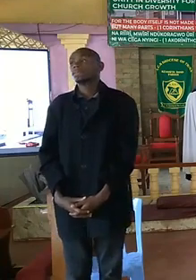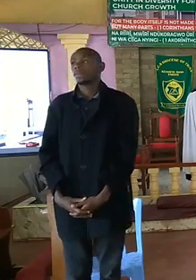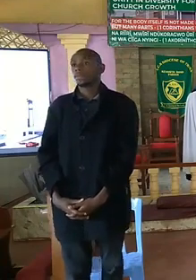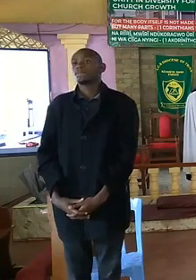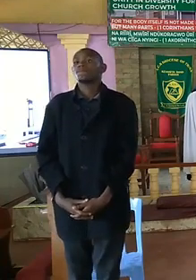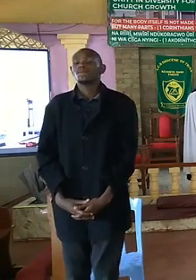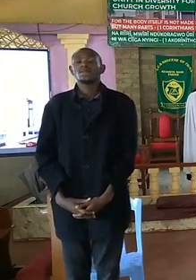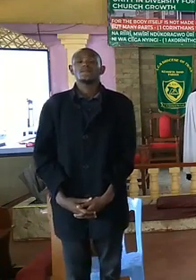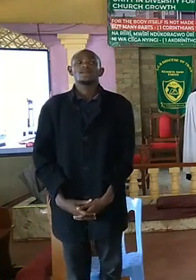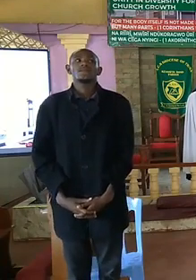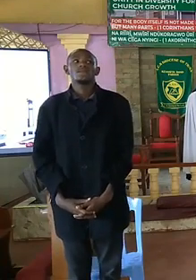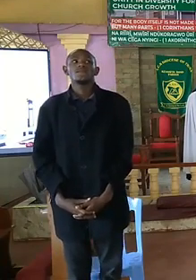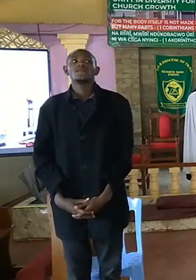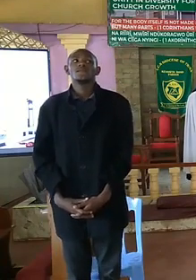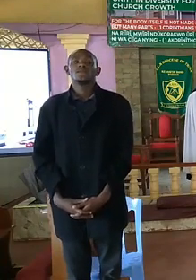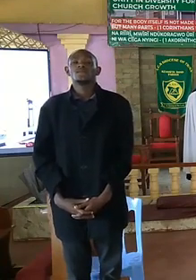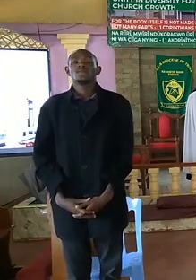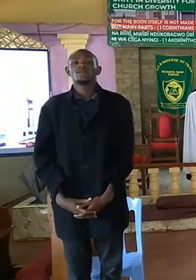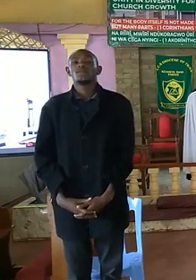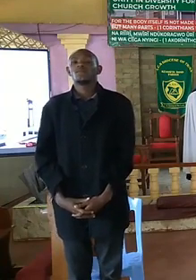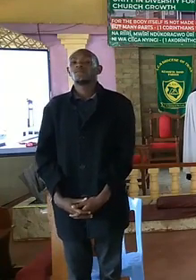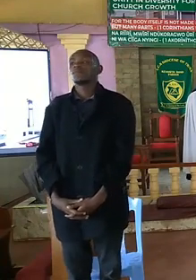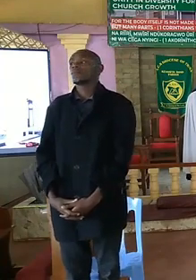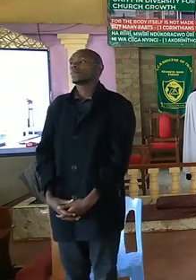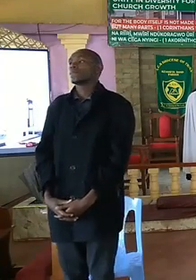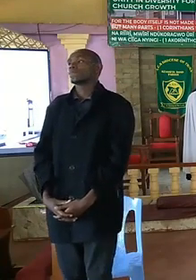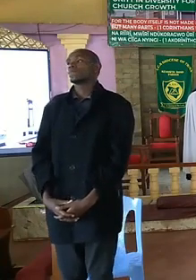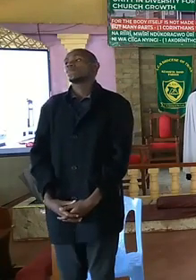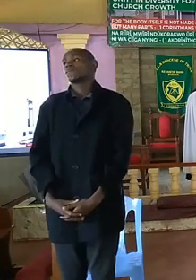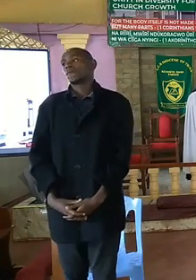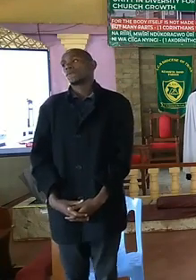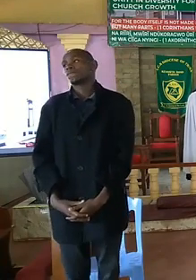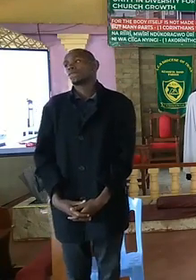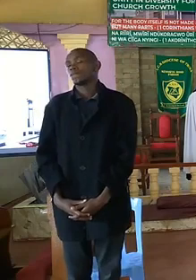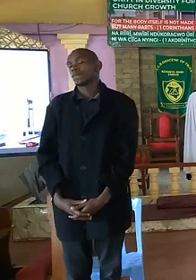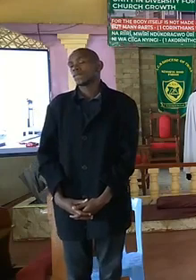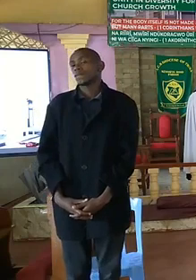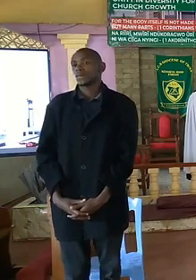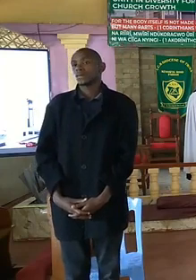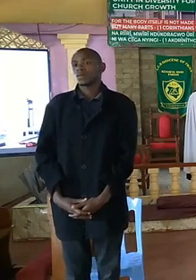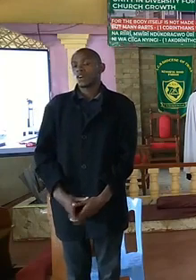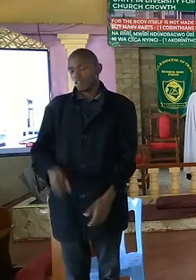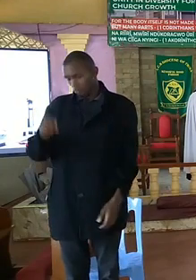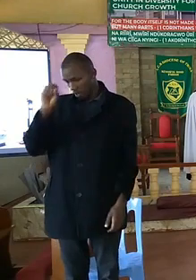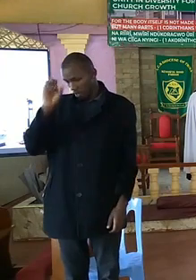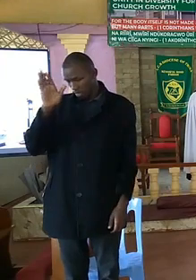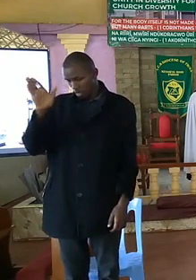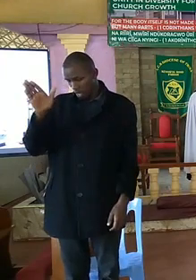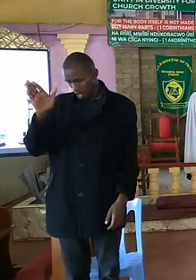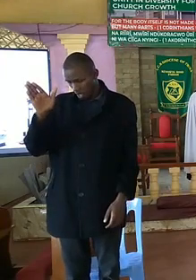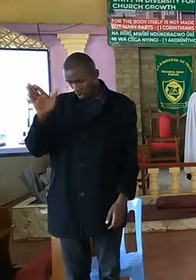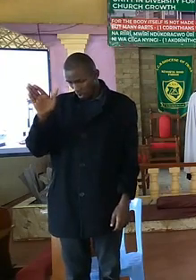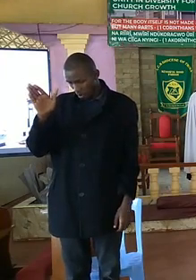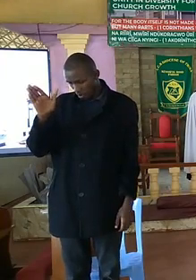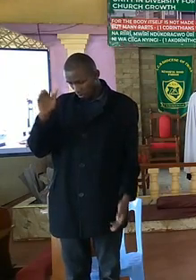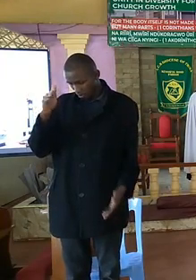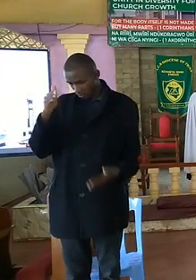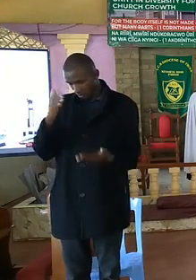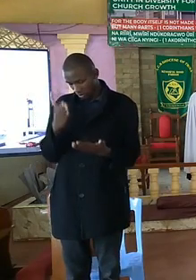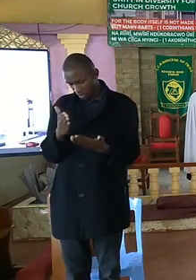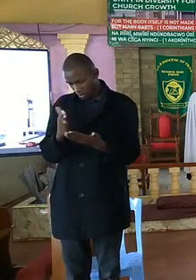mwako ona ingi irutitwo ni tondu wa uramati wa maundu mwanya mwanya muthingu no iria tugaite kuma kuri iria